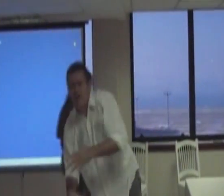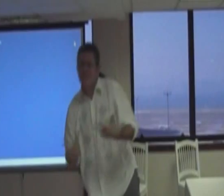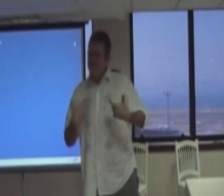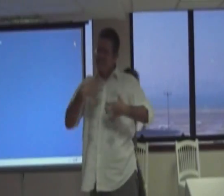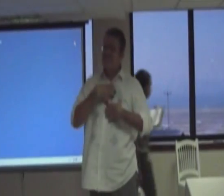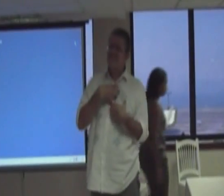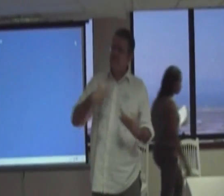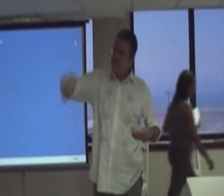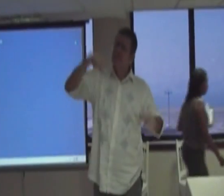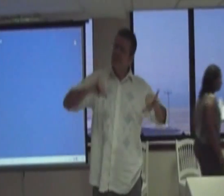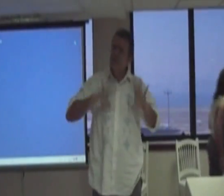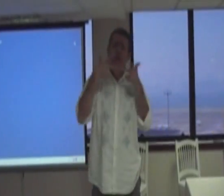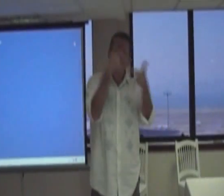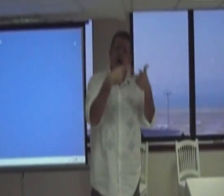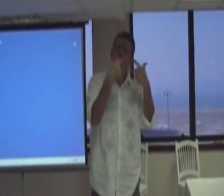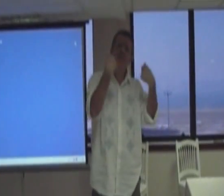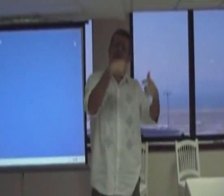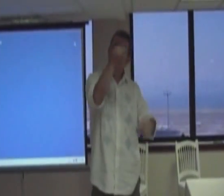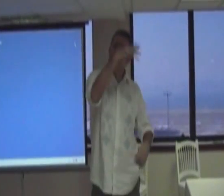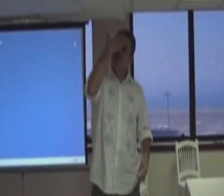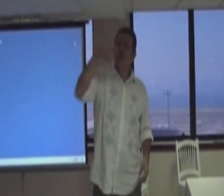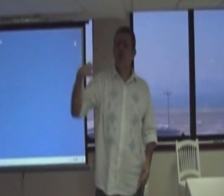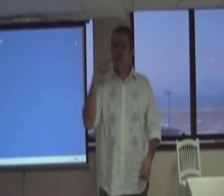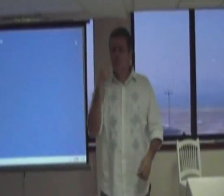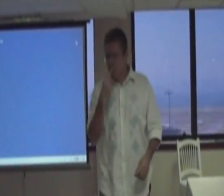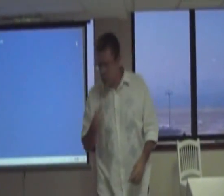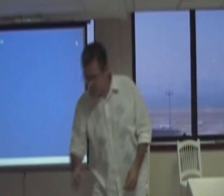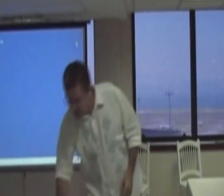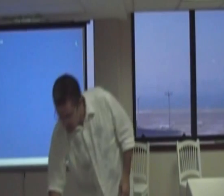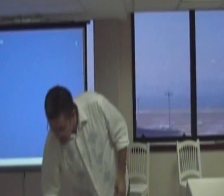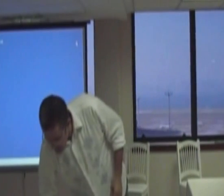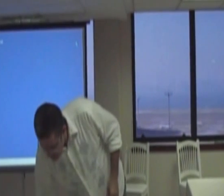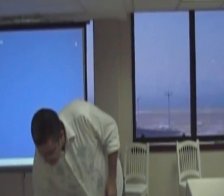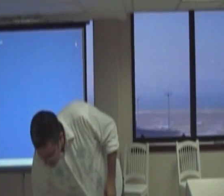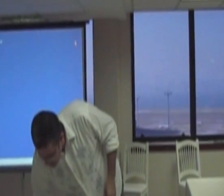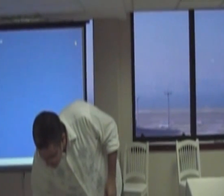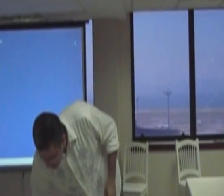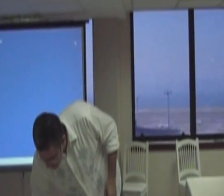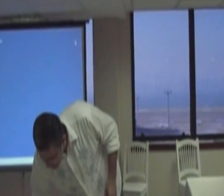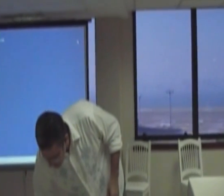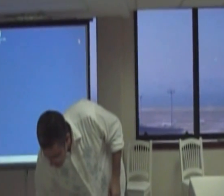mesmo consultar essas pesquisas, e é por isso que nós vemos que os surdos têm sofrido nesse sentido. É preciso que conheçam o que é o